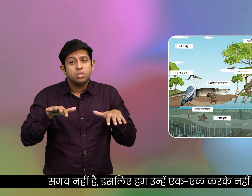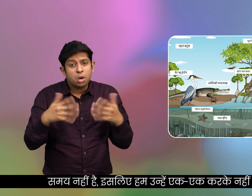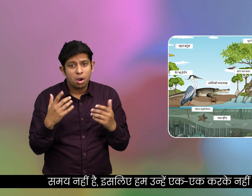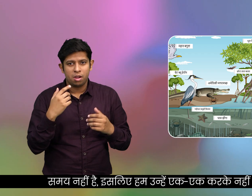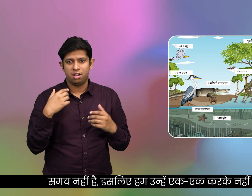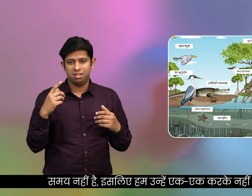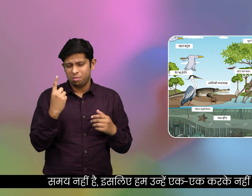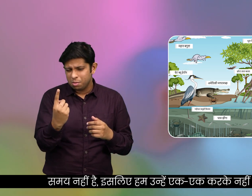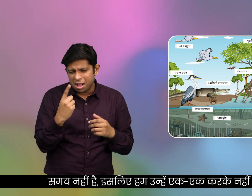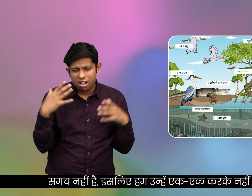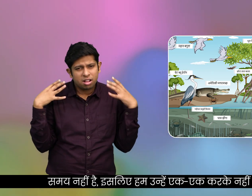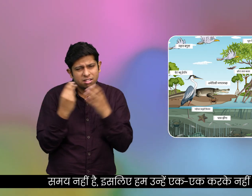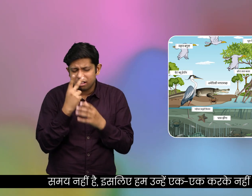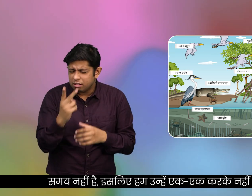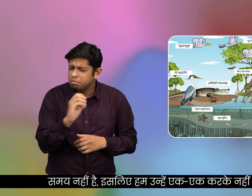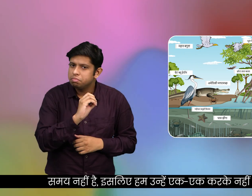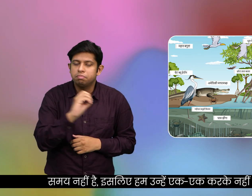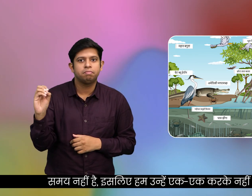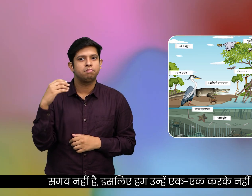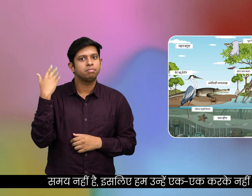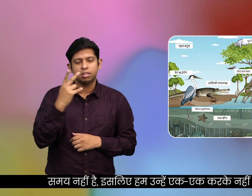हम उन्हें एक एक करके नहीं देख सकते।